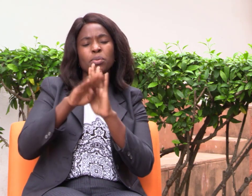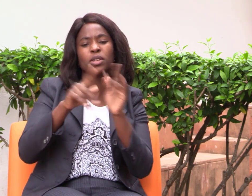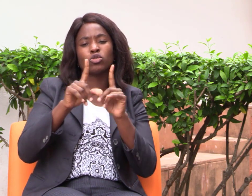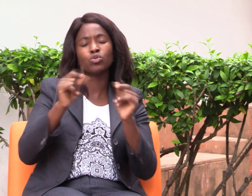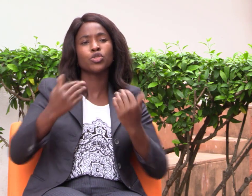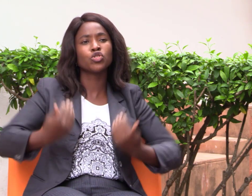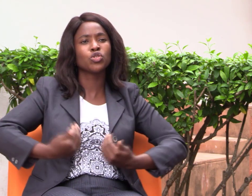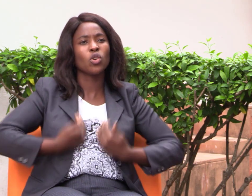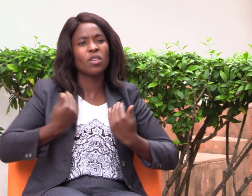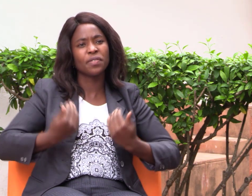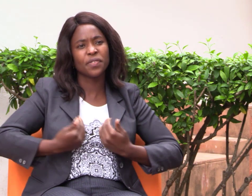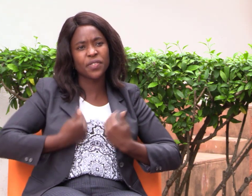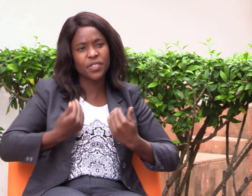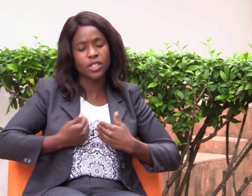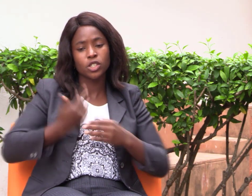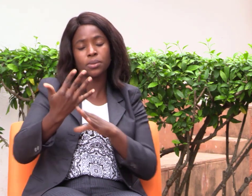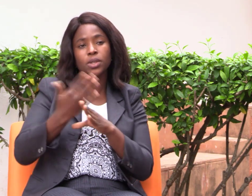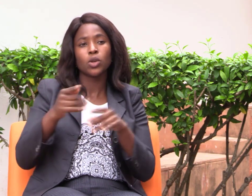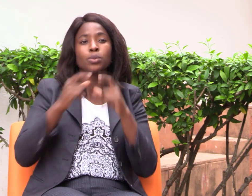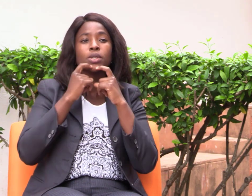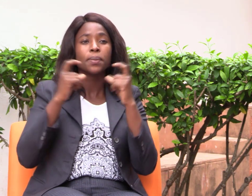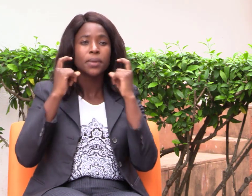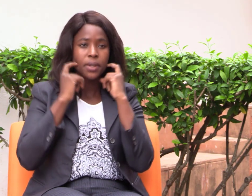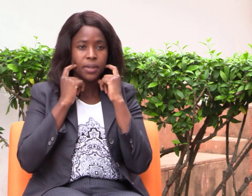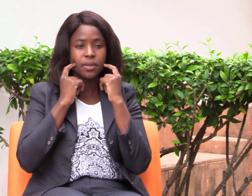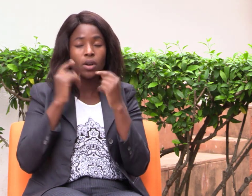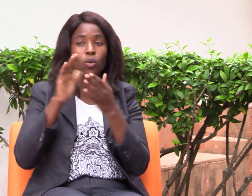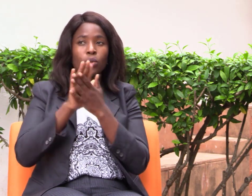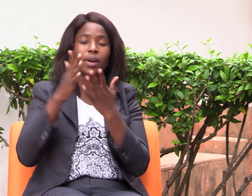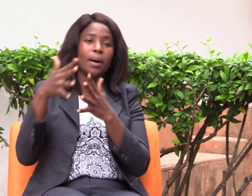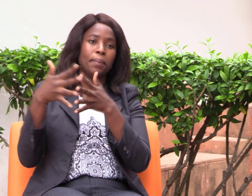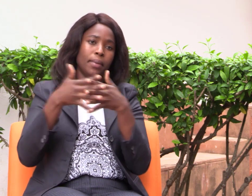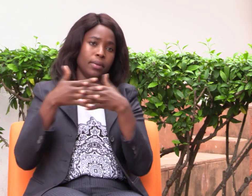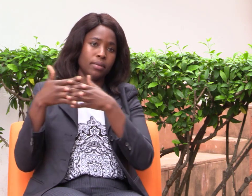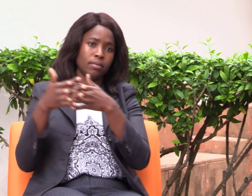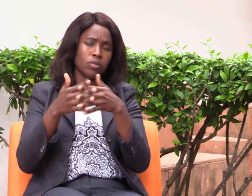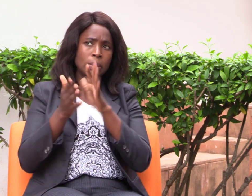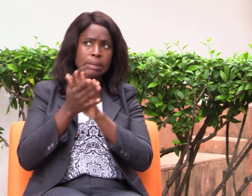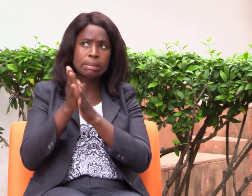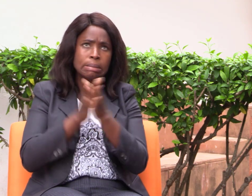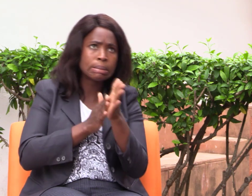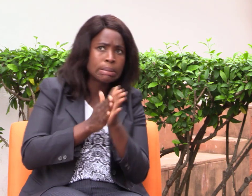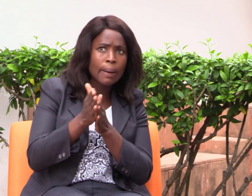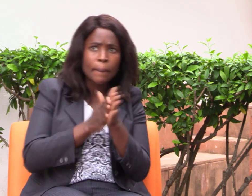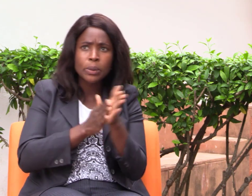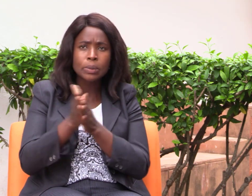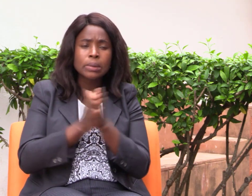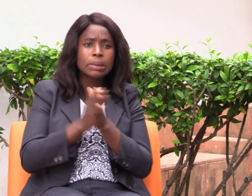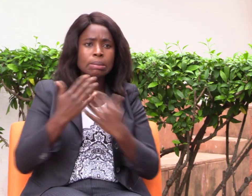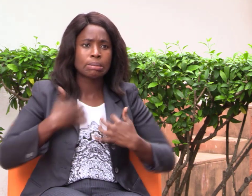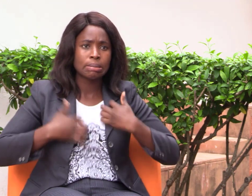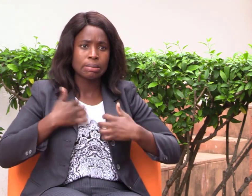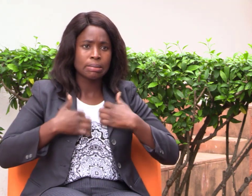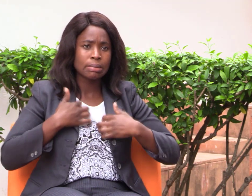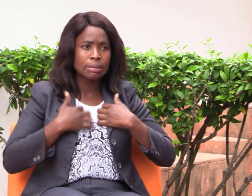um programa de jovens moçambicano, para uma experiência nos Estados Unidos.